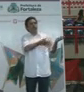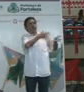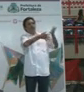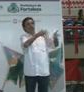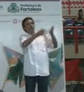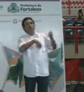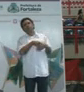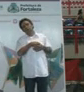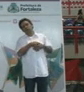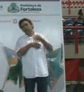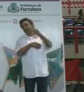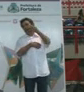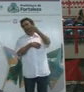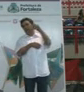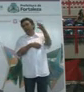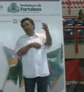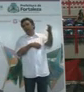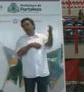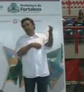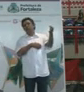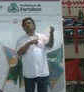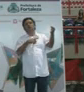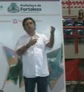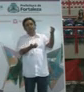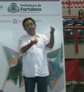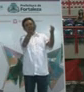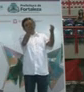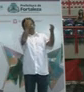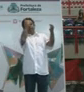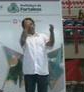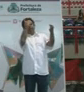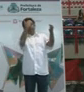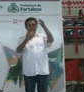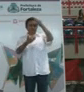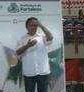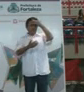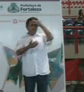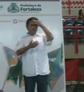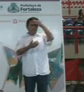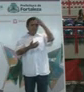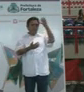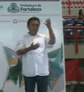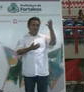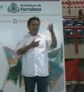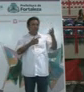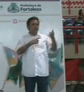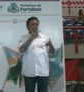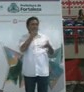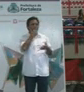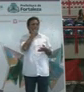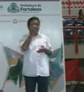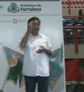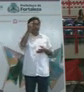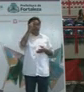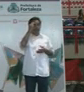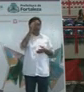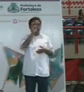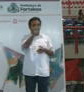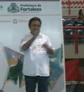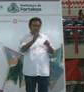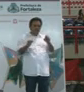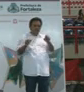ouvindo. Então, dentro da nossa cabeça, é como se nós tivéssemos um bocado de cartão de memória, de